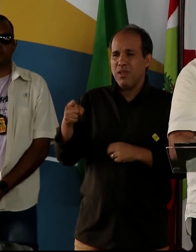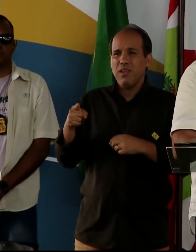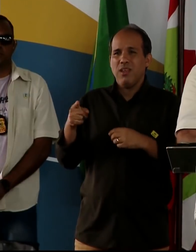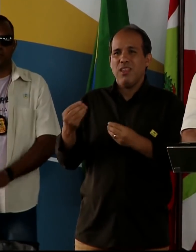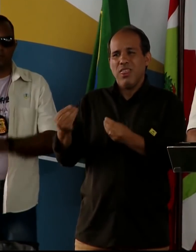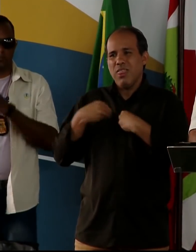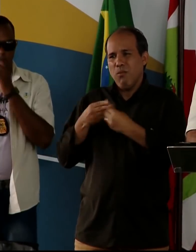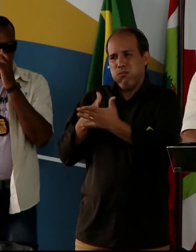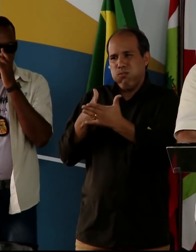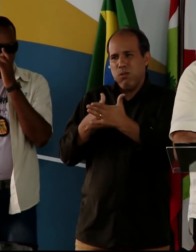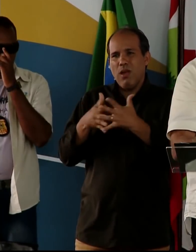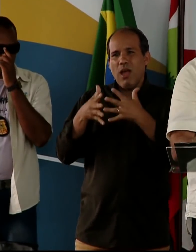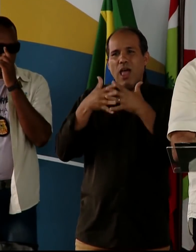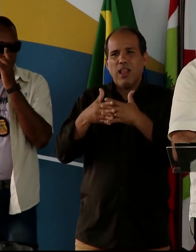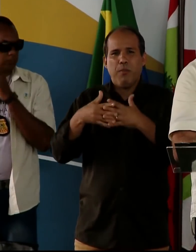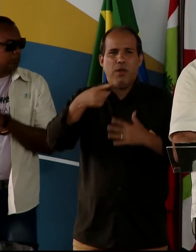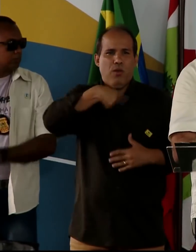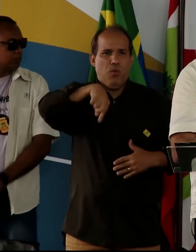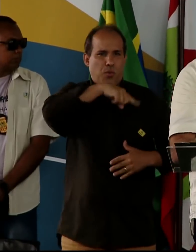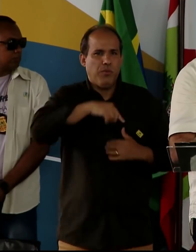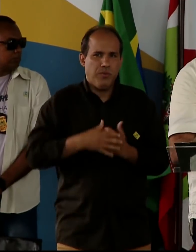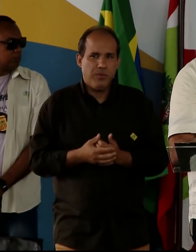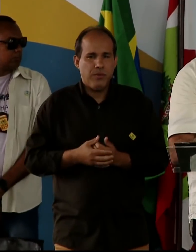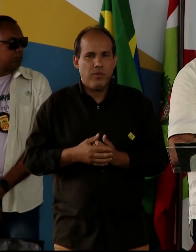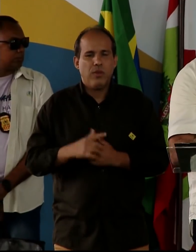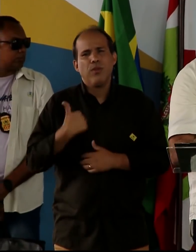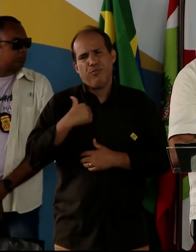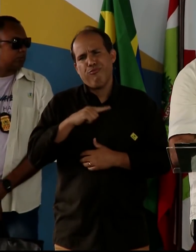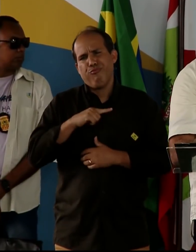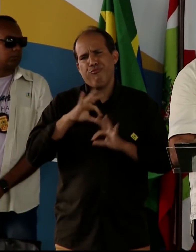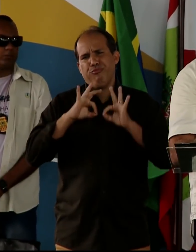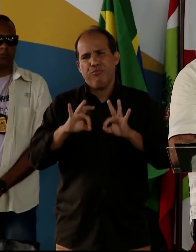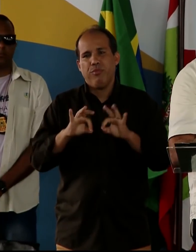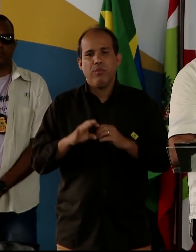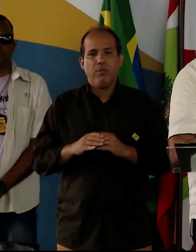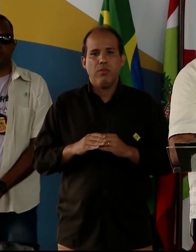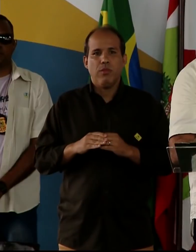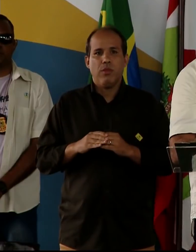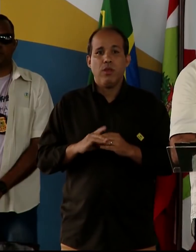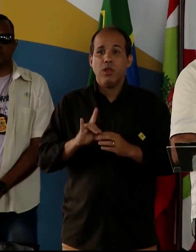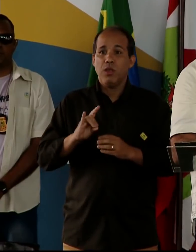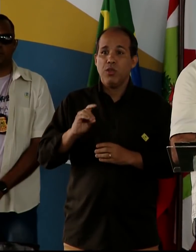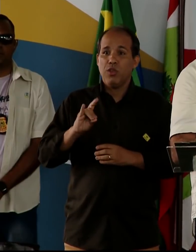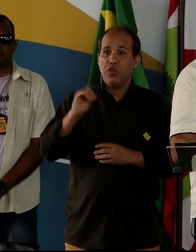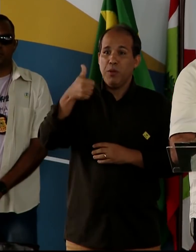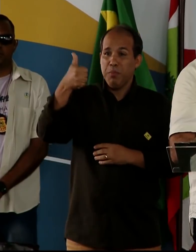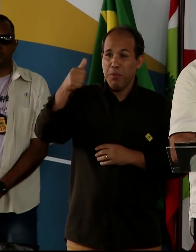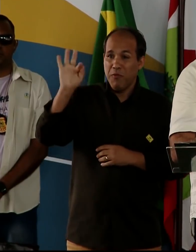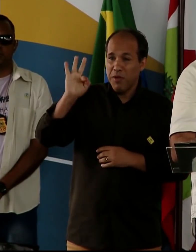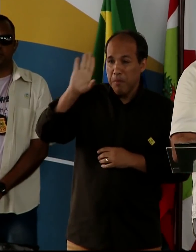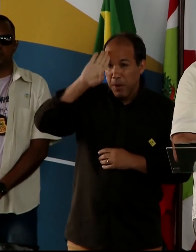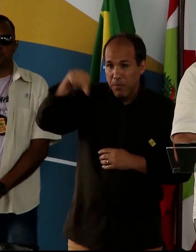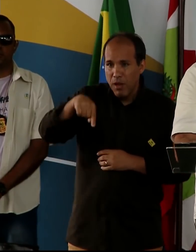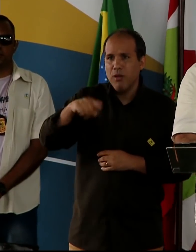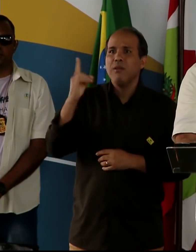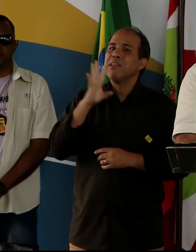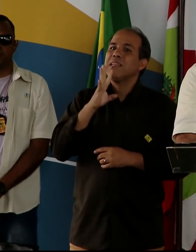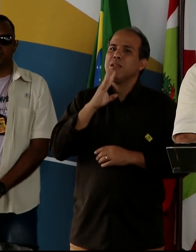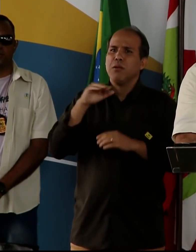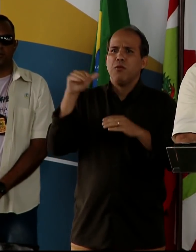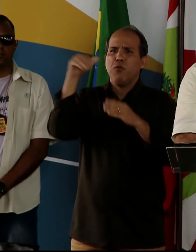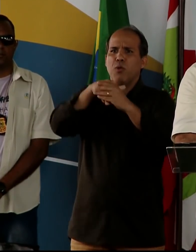óbices para nós. Tenho certeza que, a partir do dia 1º, em especial pelo placar,